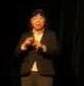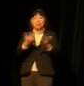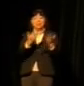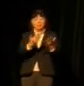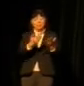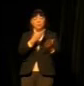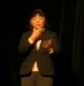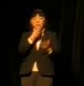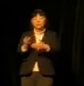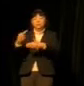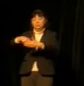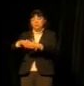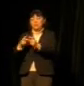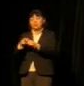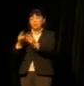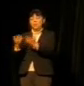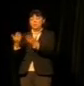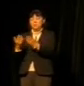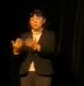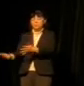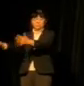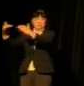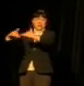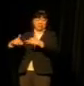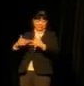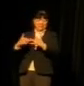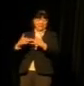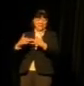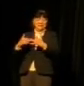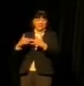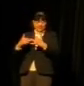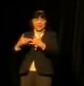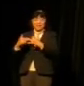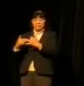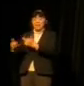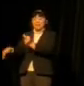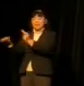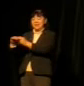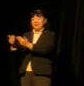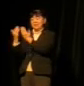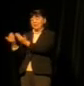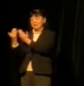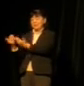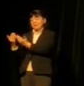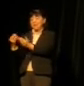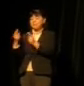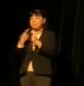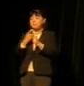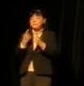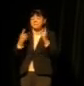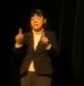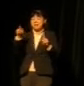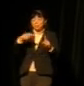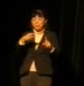浦小学校、あと津波で農業改善センターで巡業していた鹿島区の真野小学校が